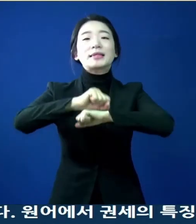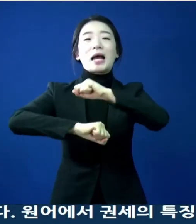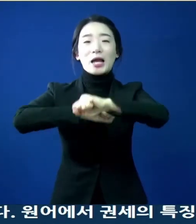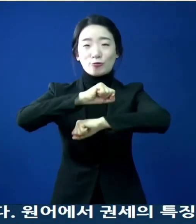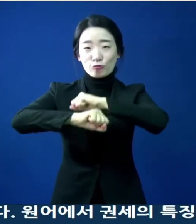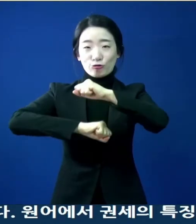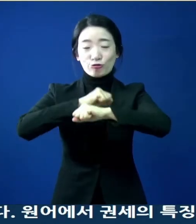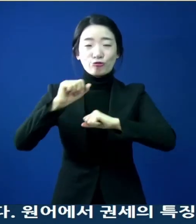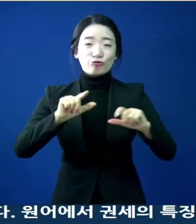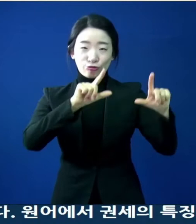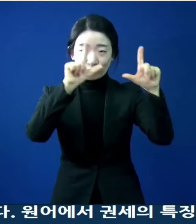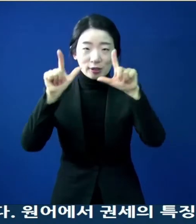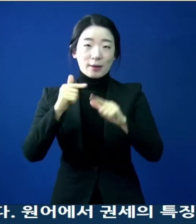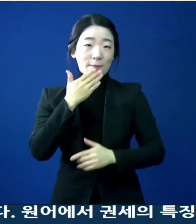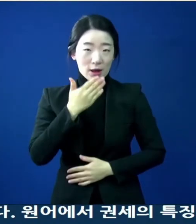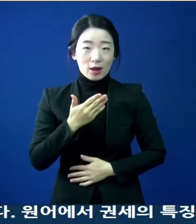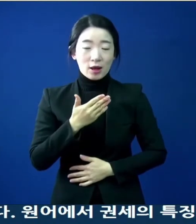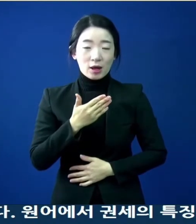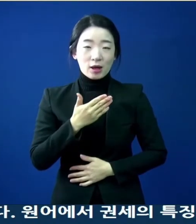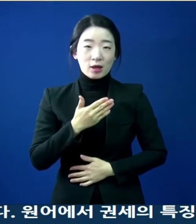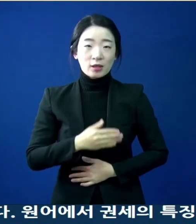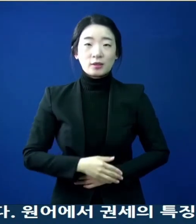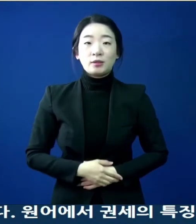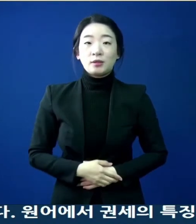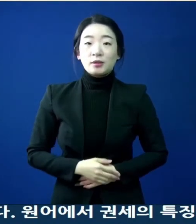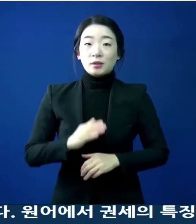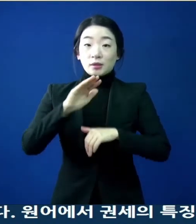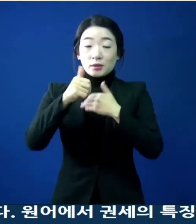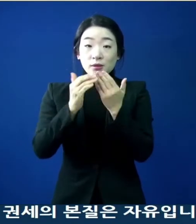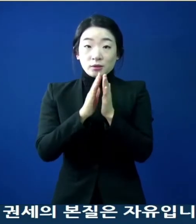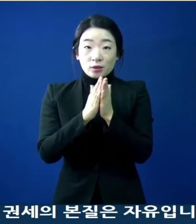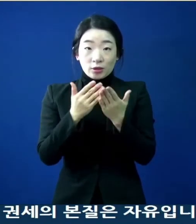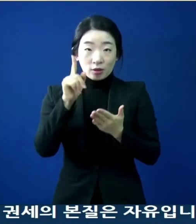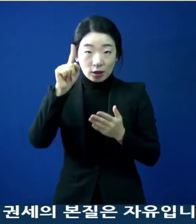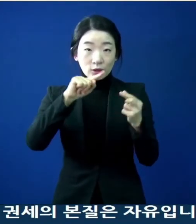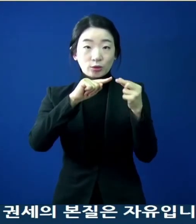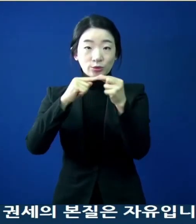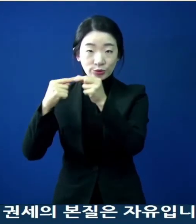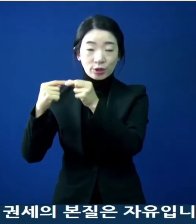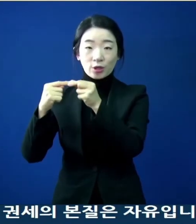자유함. 제가 성경 한 구절 읽어드리겠습니다.